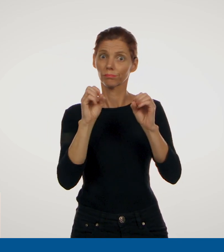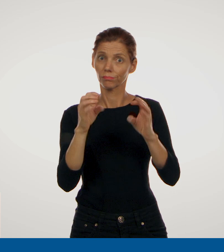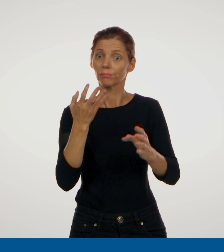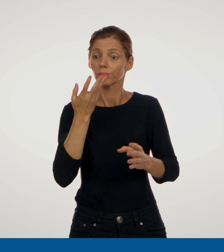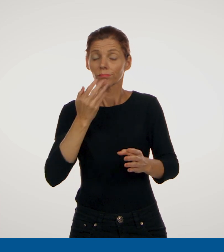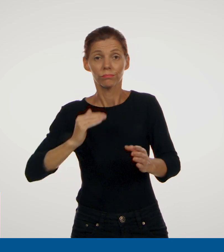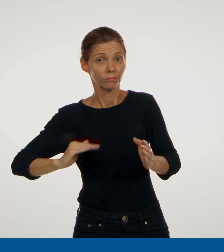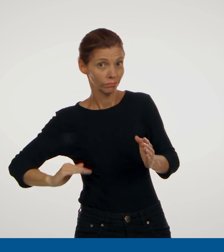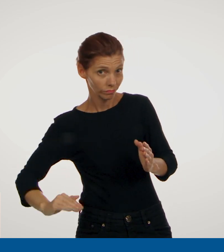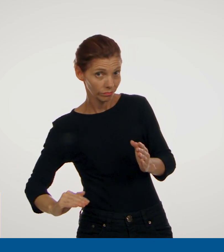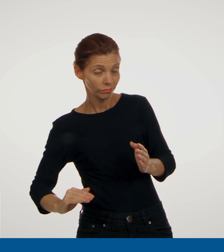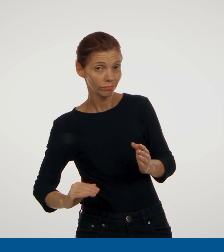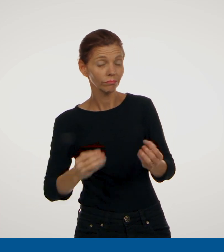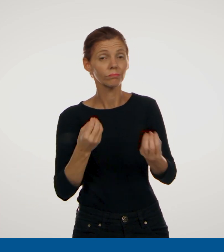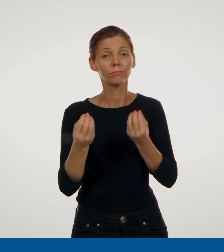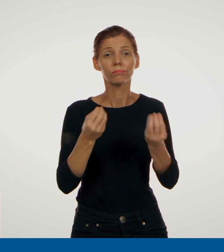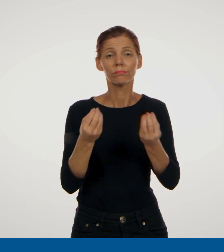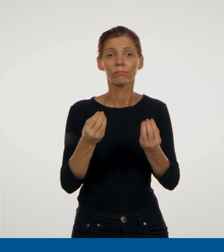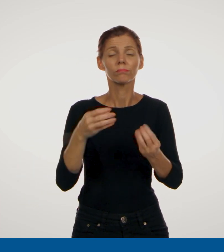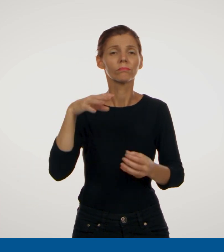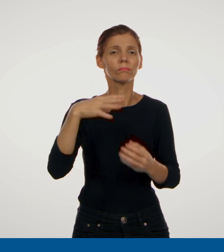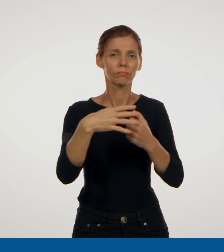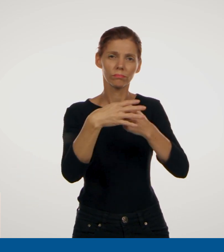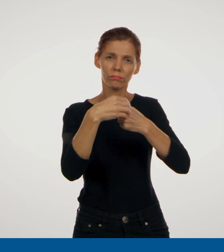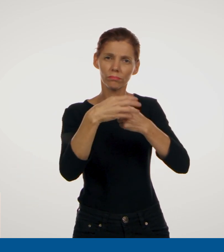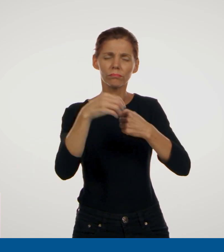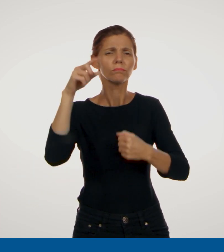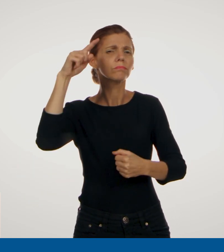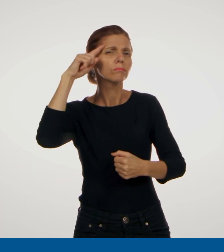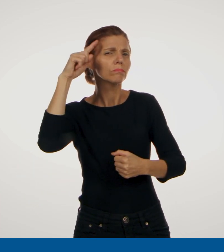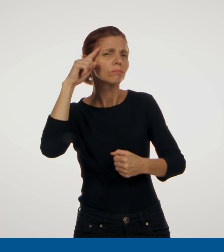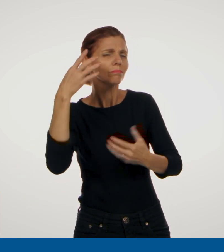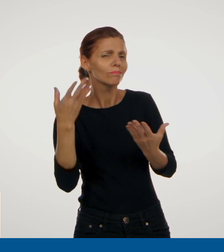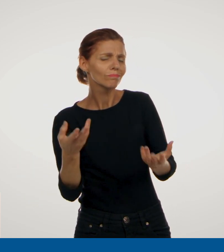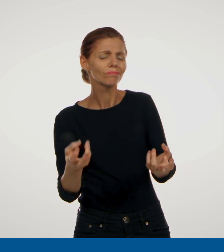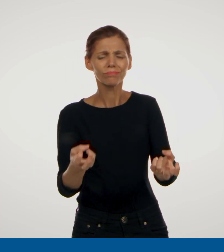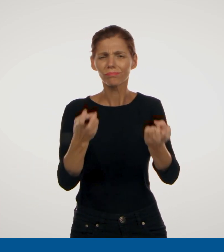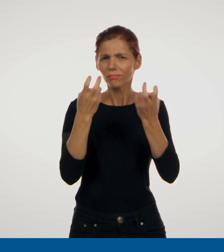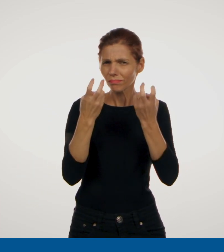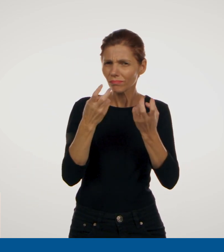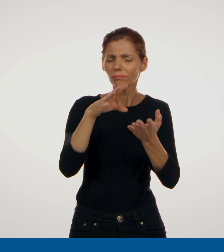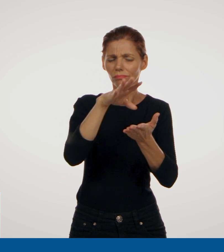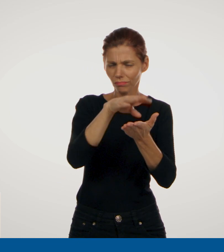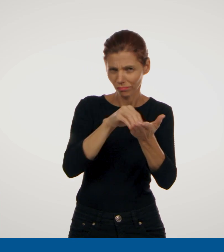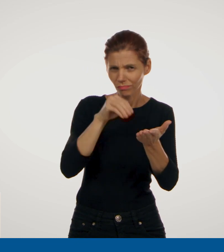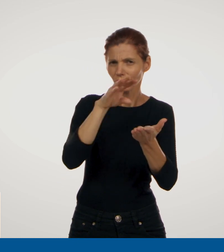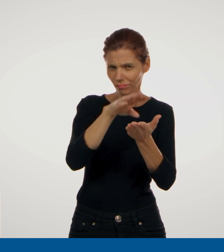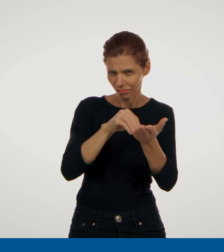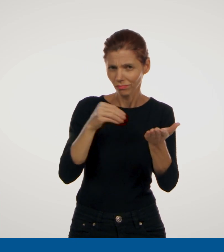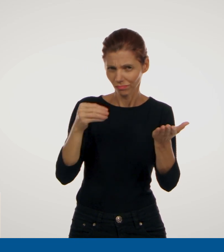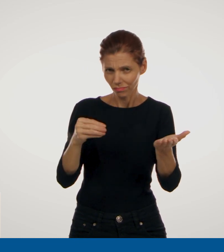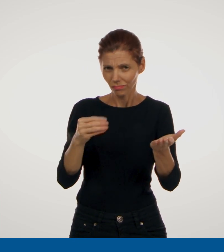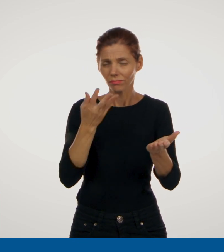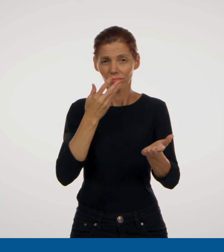a isso, para com as crianças, quando falamos do conhecimento cotidiano, aquela observação e imitação do dia a